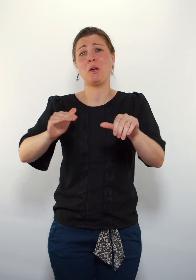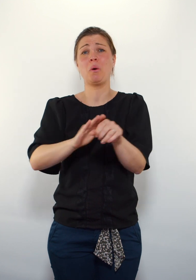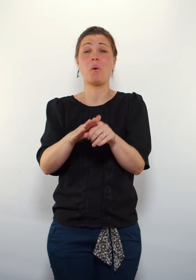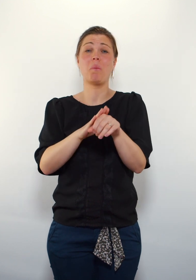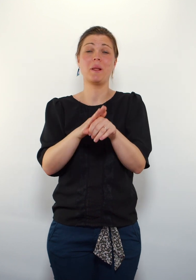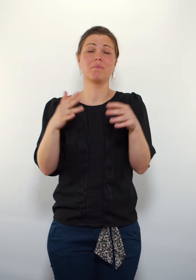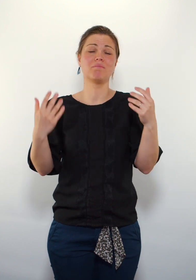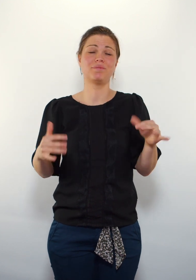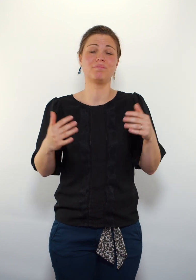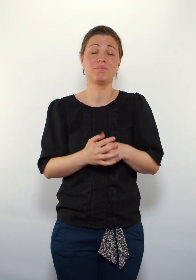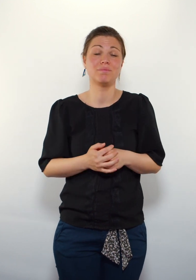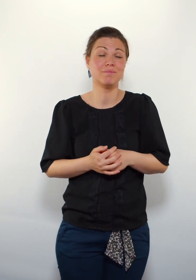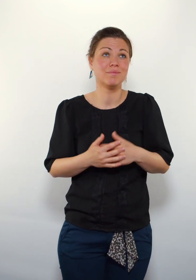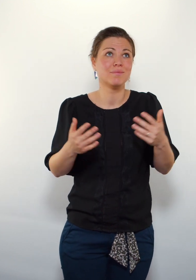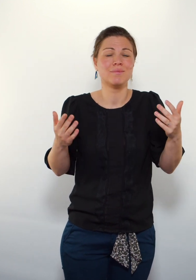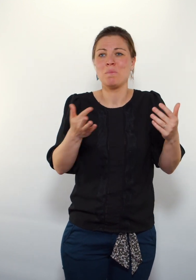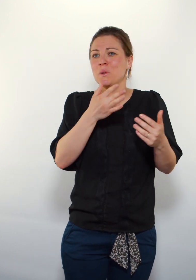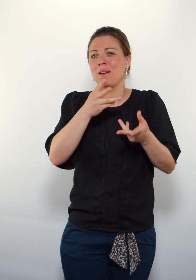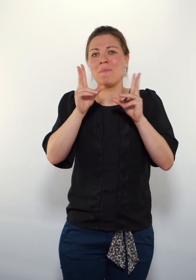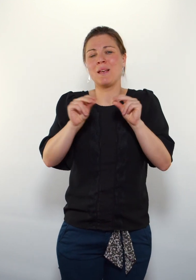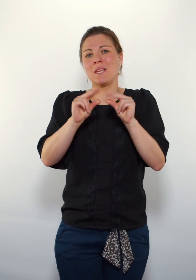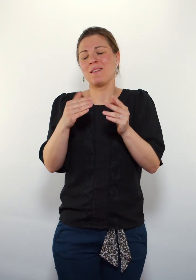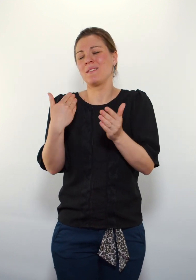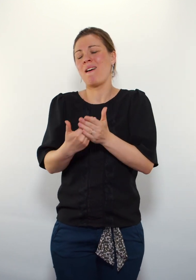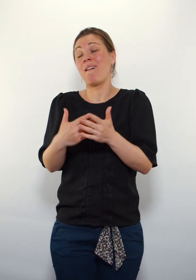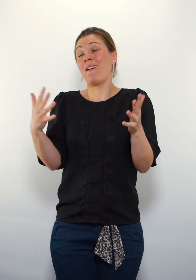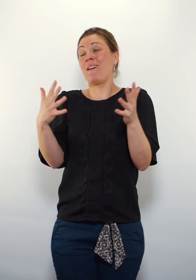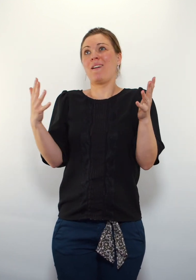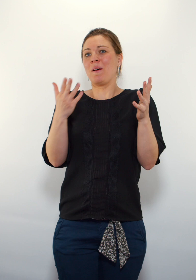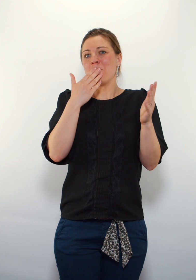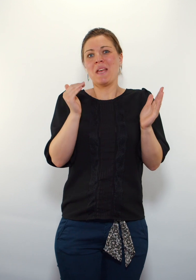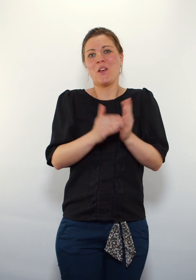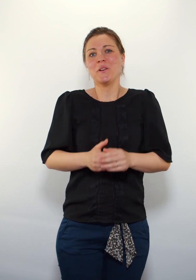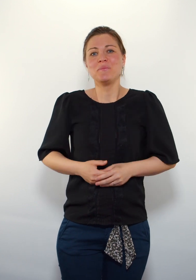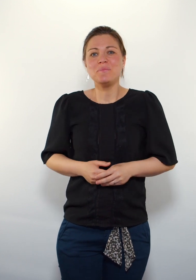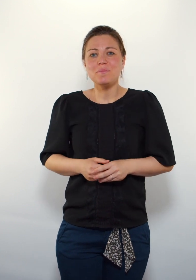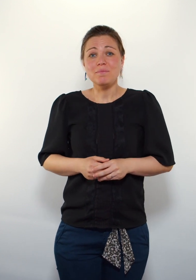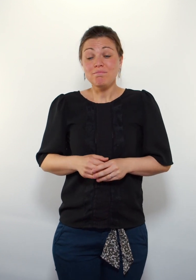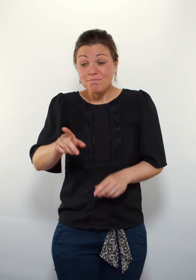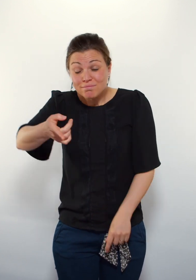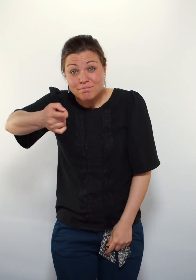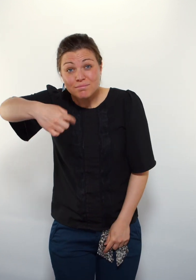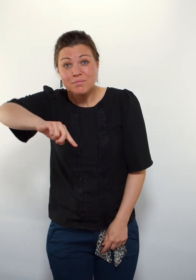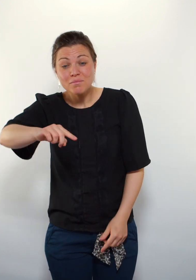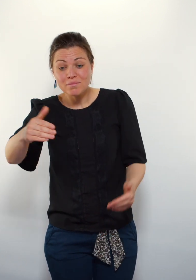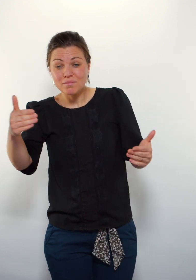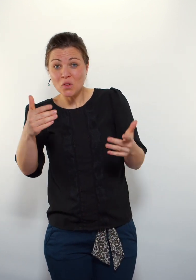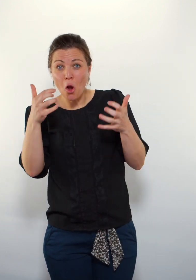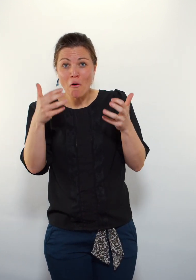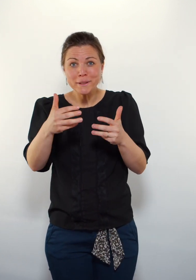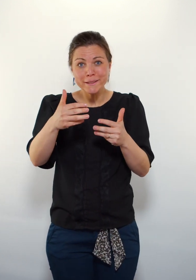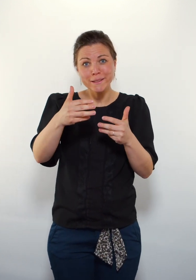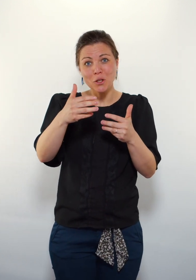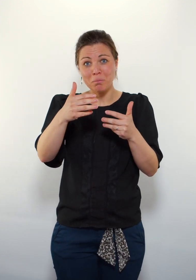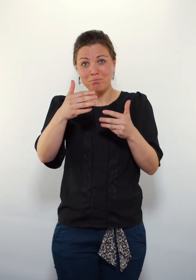pas de mots, ça a été la cerise sur le gâteau peut-être. Si jamais tu as envie de connaître un peu plus sur mon